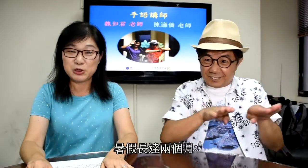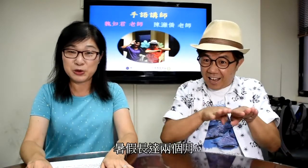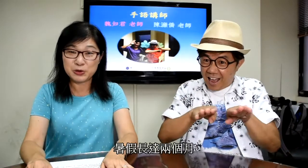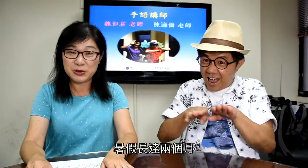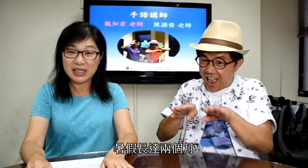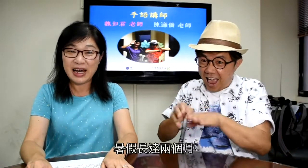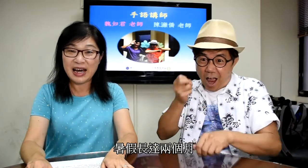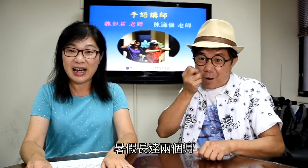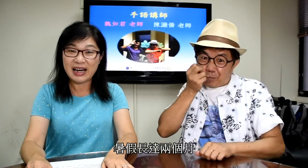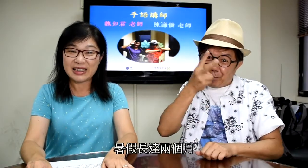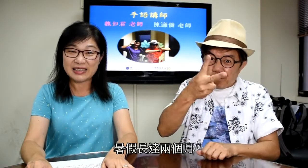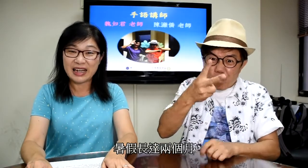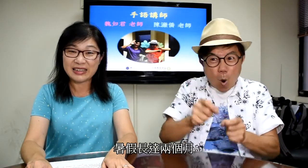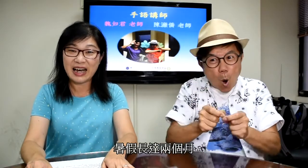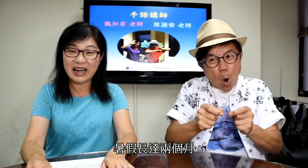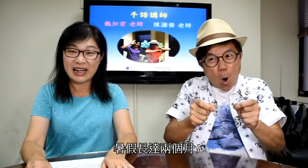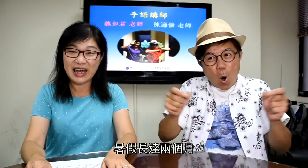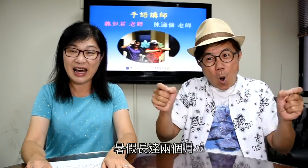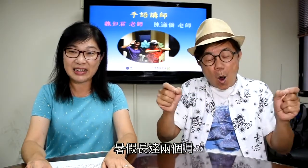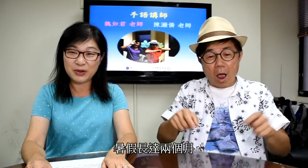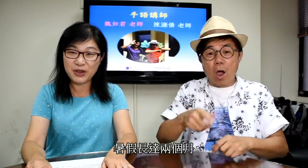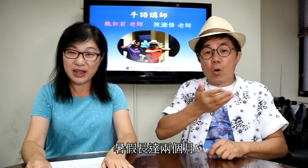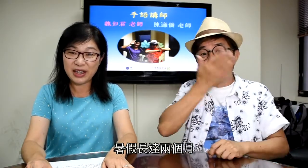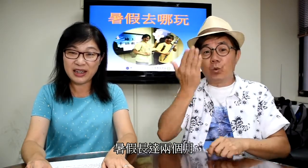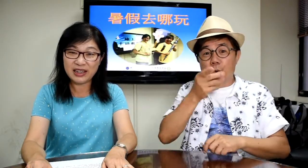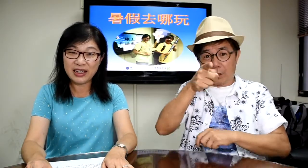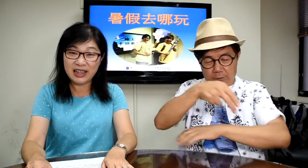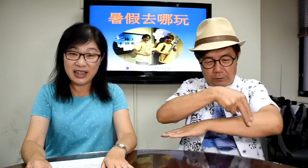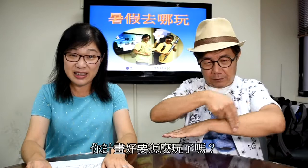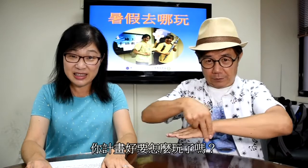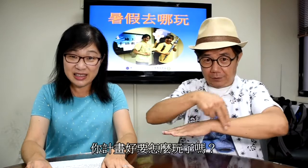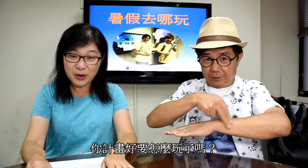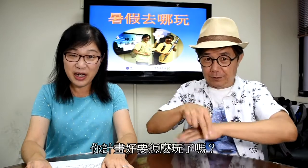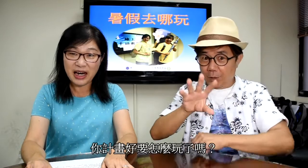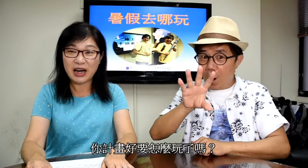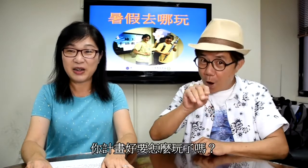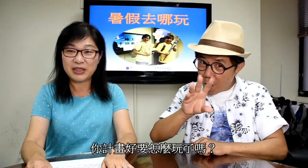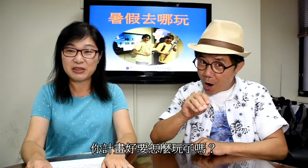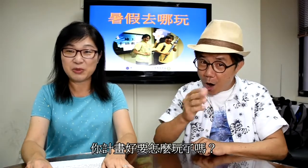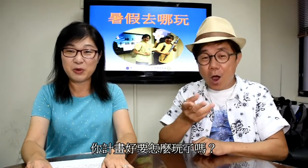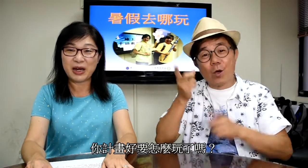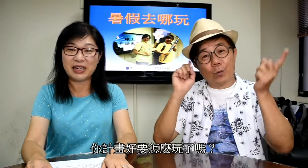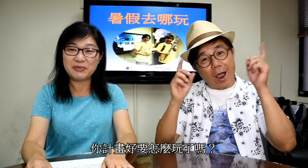暑假长达两个月，你计划好要怎么玩了吗？